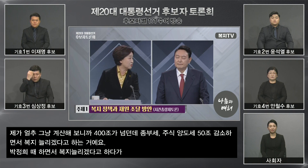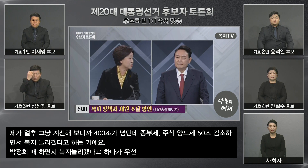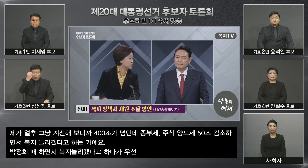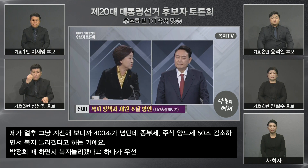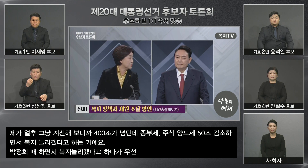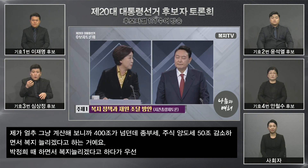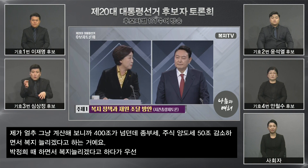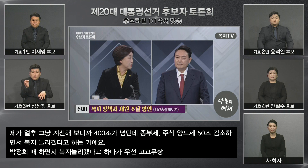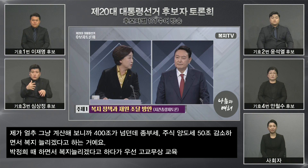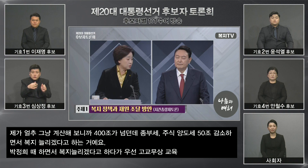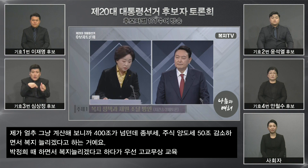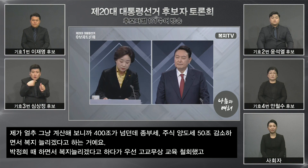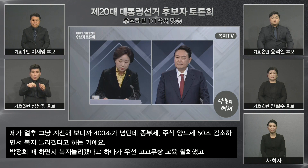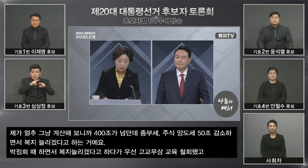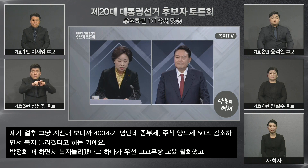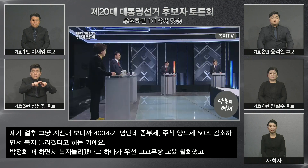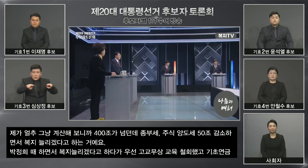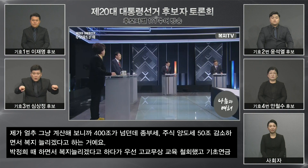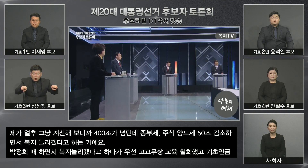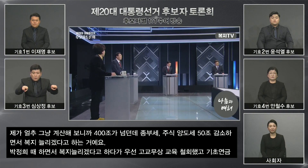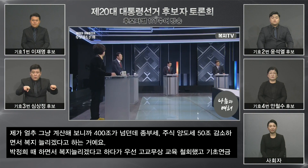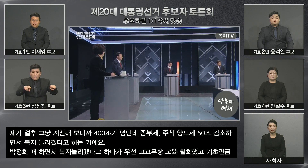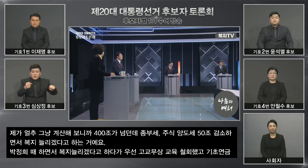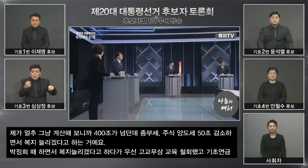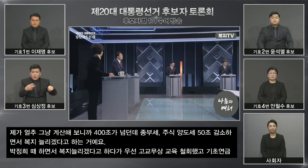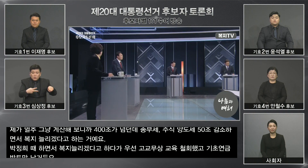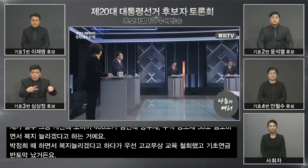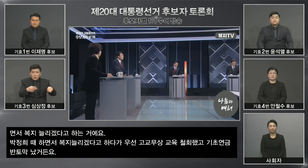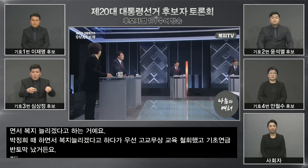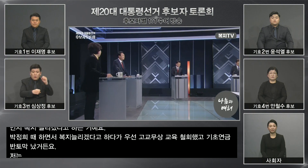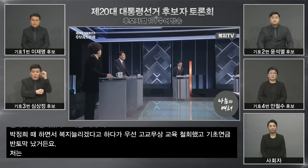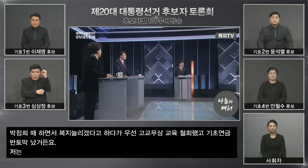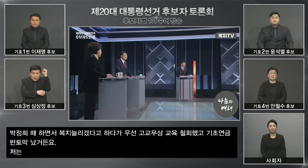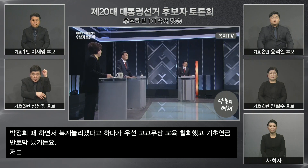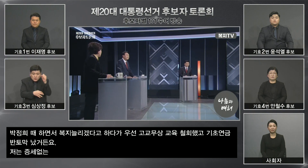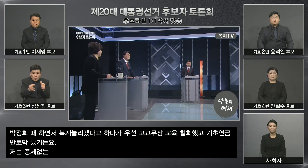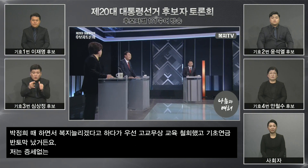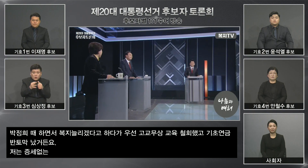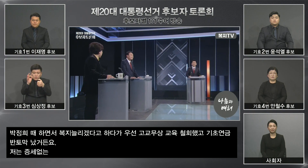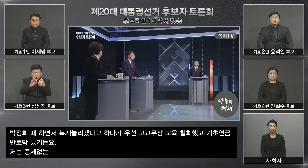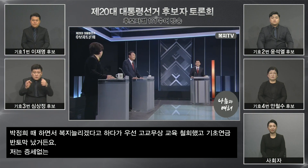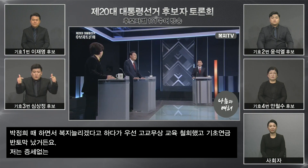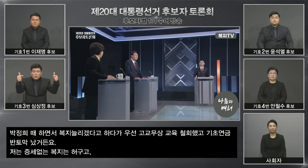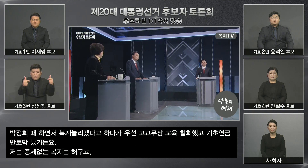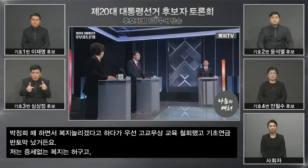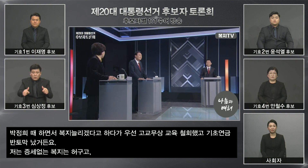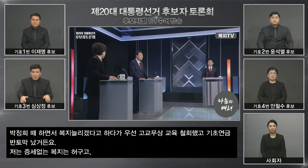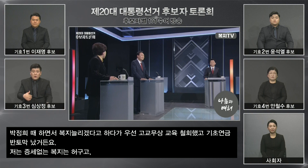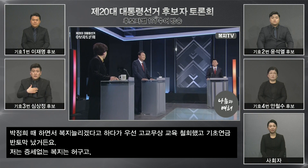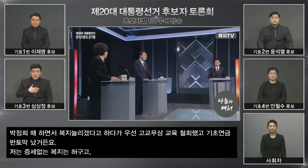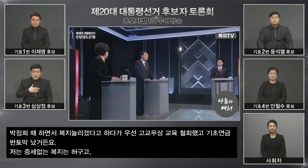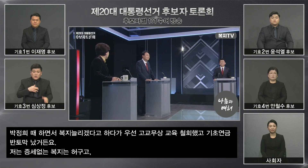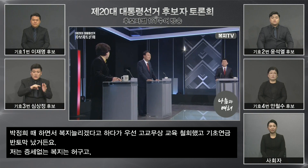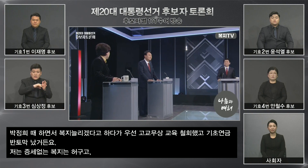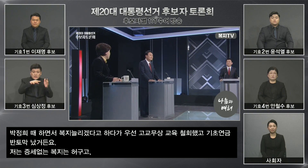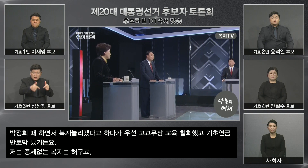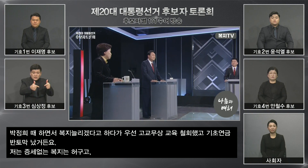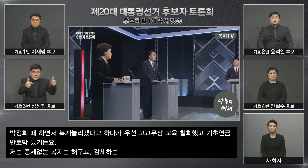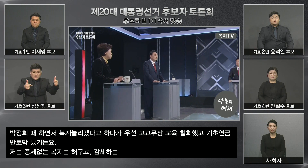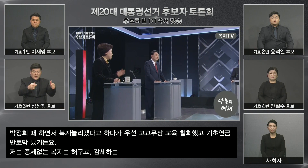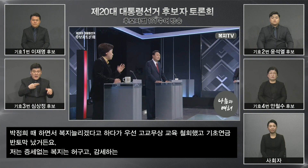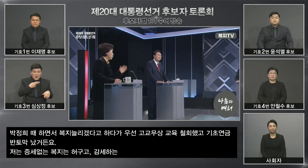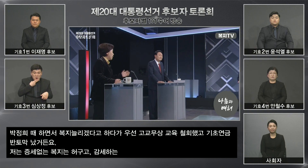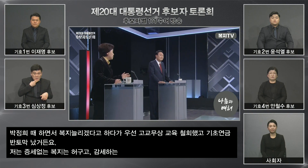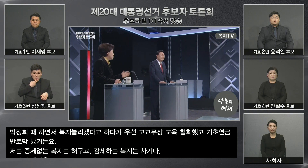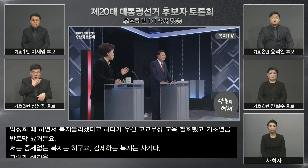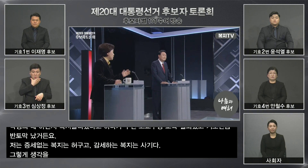반토막 났거든요. 저는 증세 없는 복지는 허구고 감세하는 복지는 사기다. 그렇게 생각합니다.